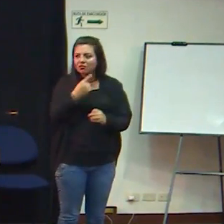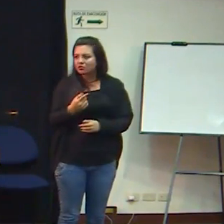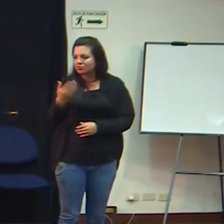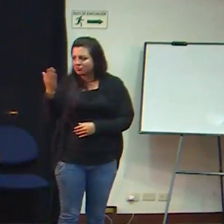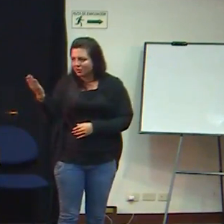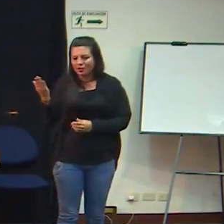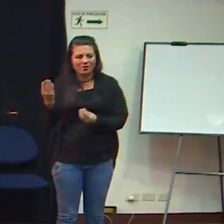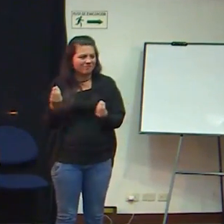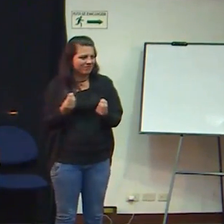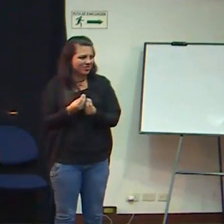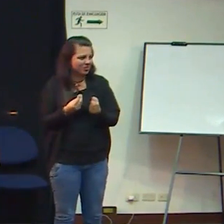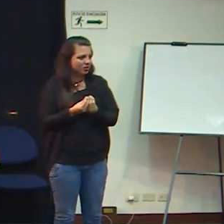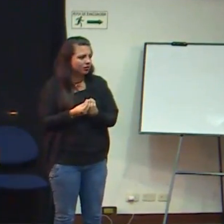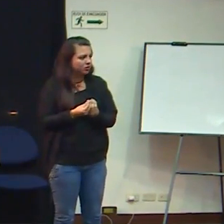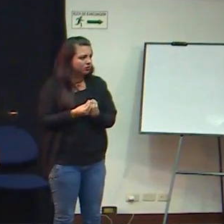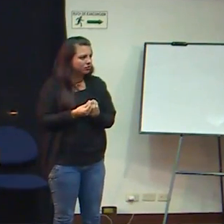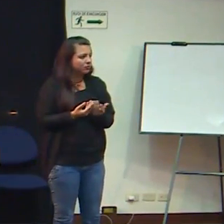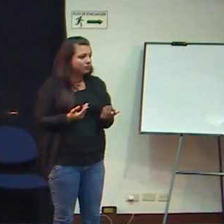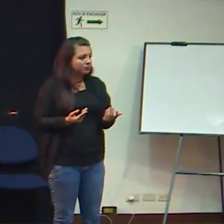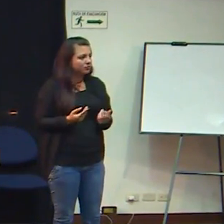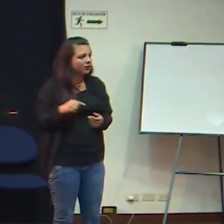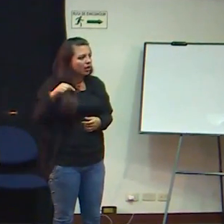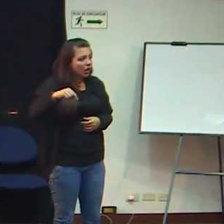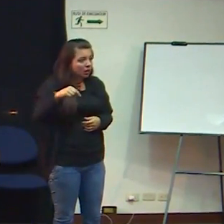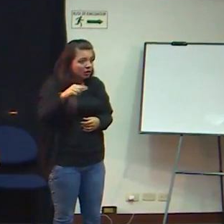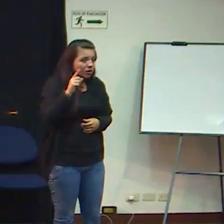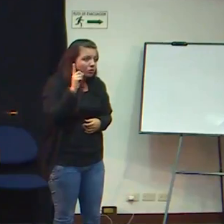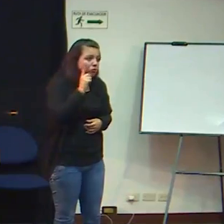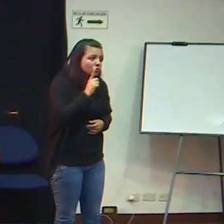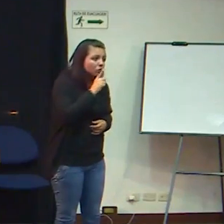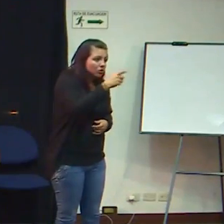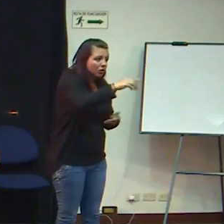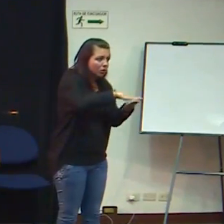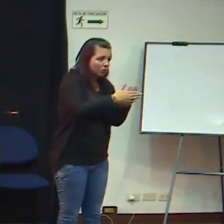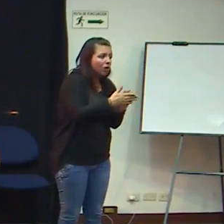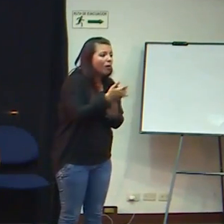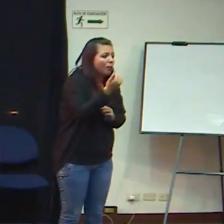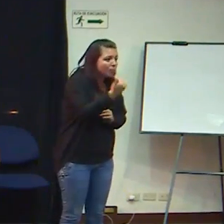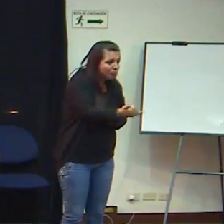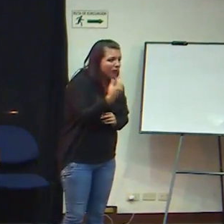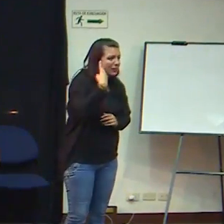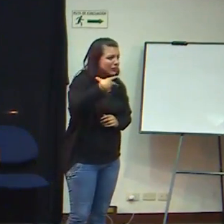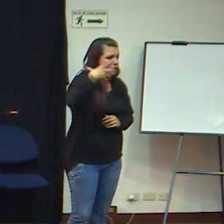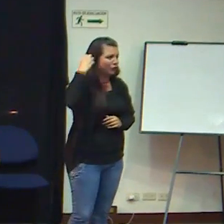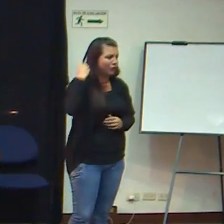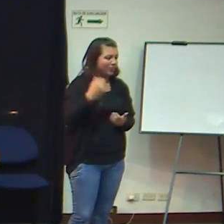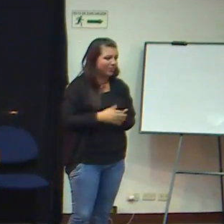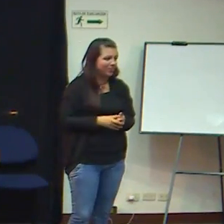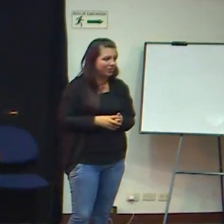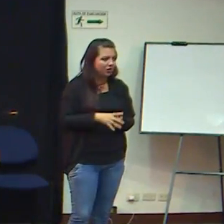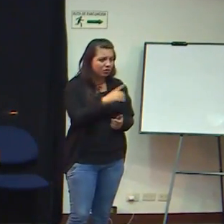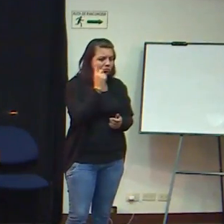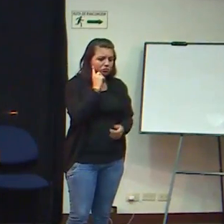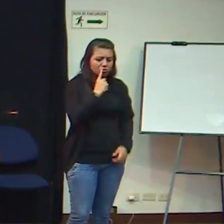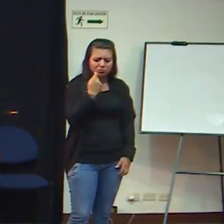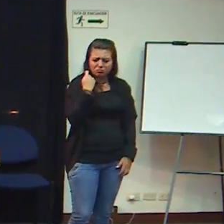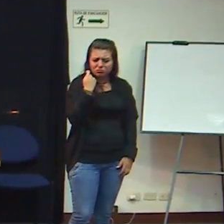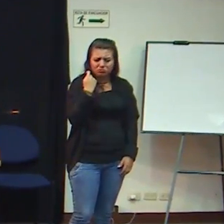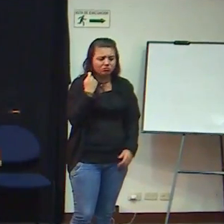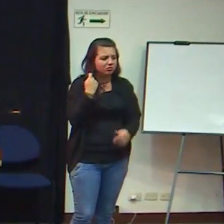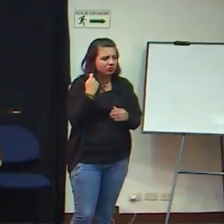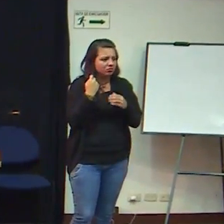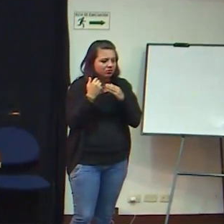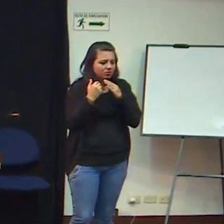compañera, y es que aquí hay una historia en la población sorda. Los sordos hasta hace muy poco están llegando a este